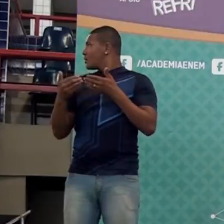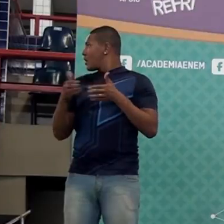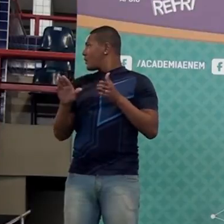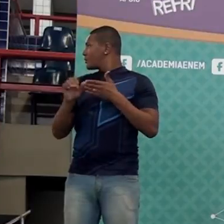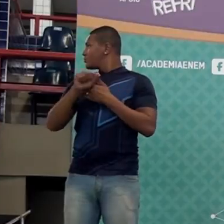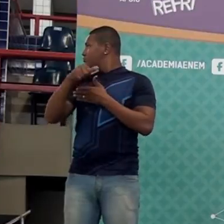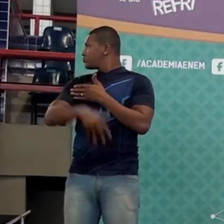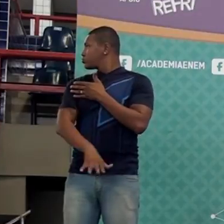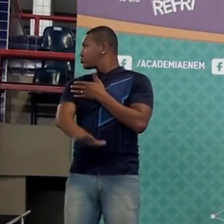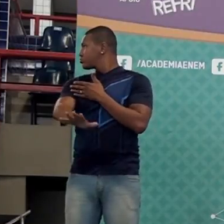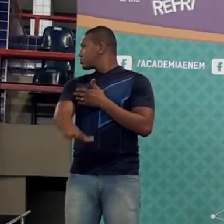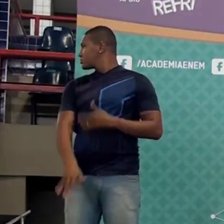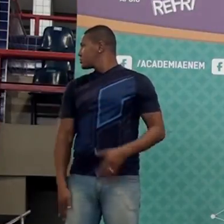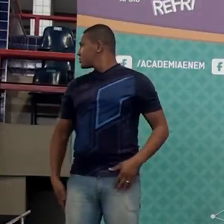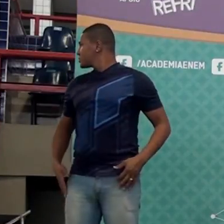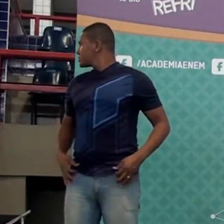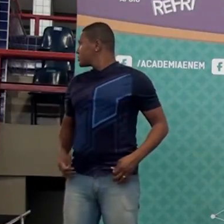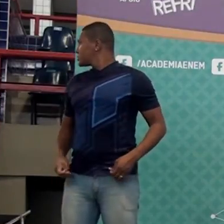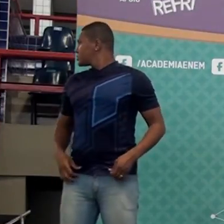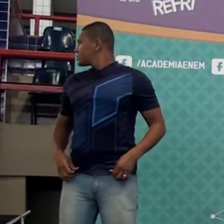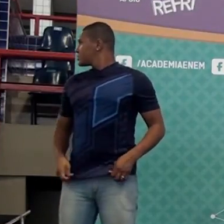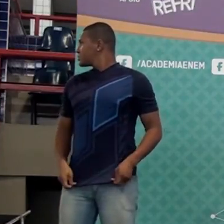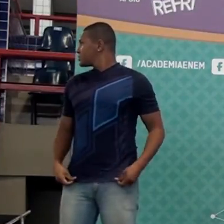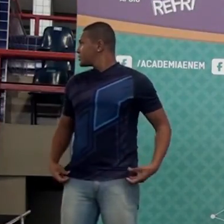aqui. Passou lotado.